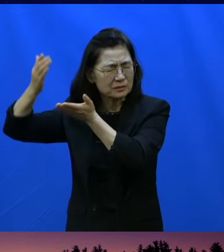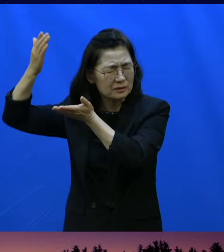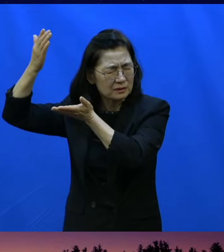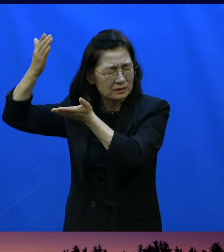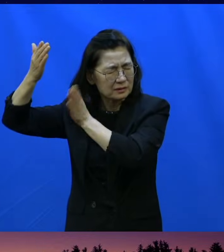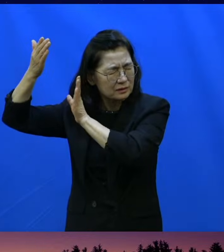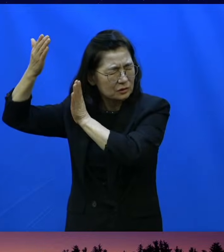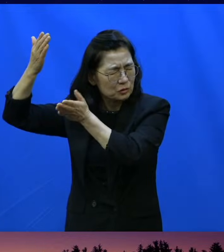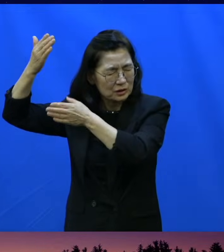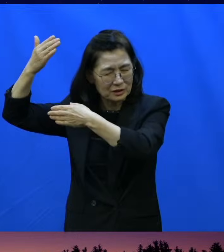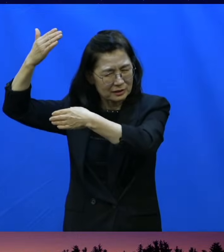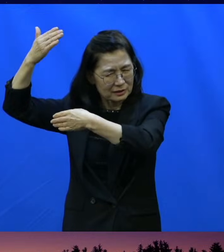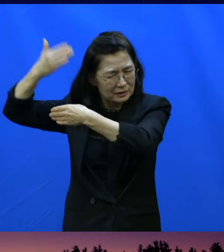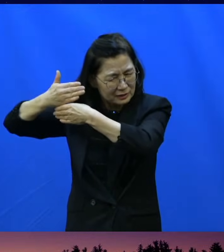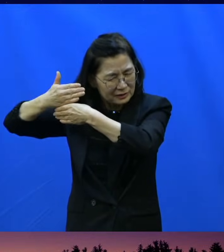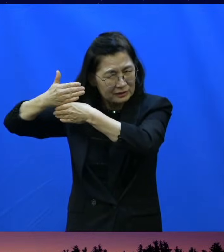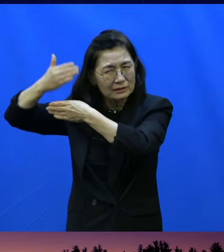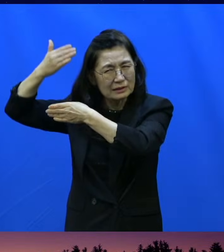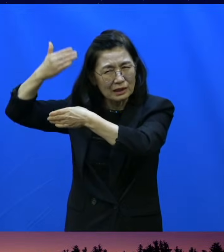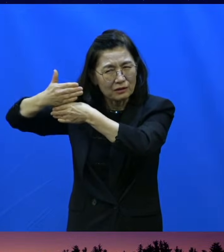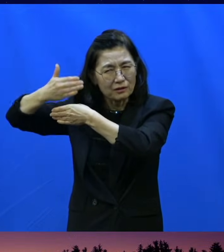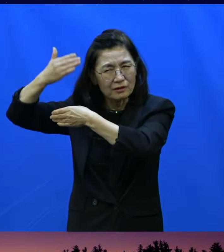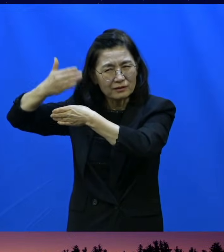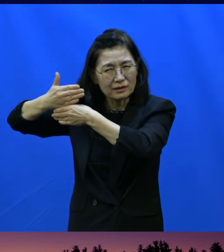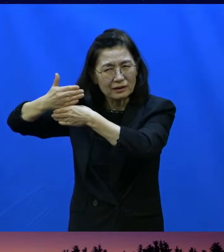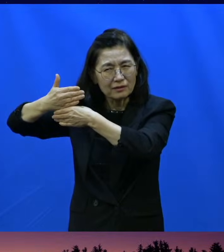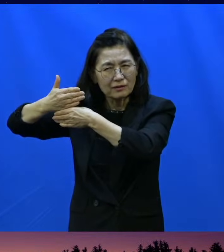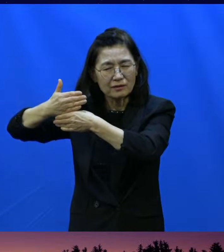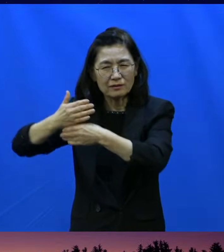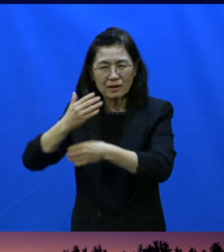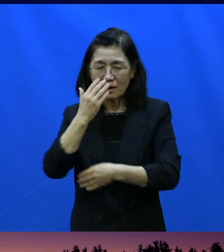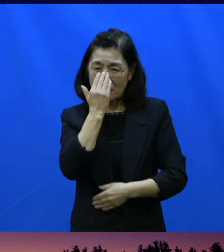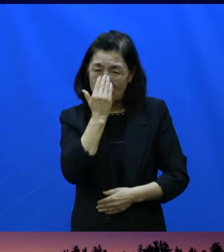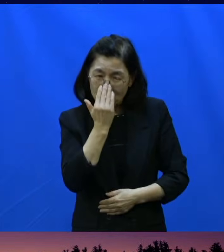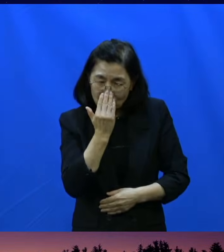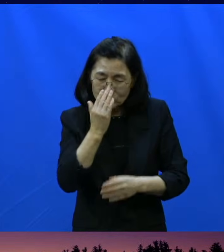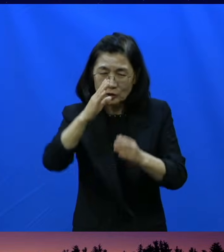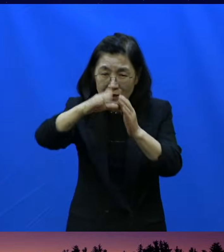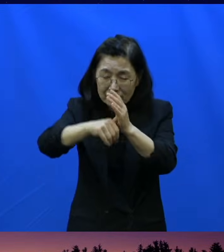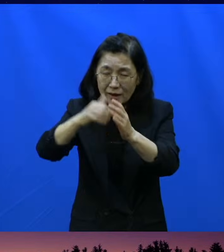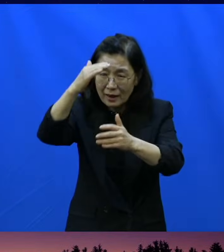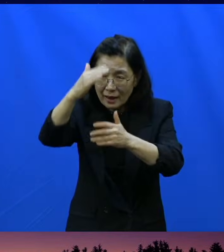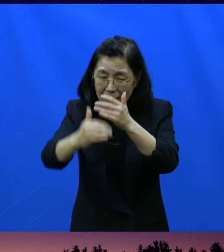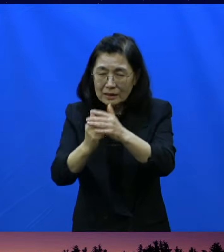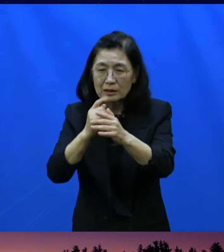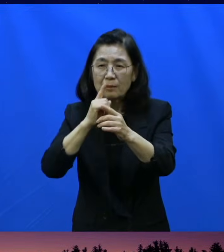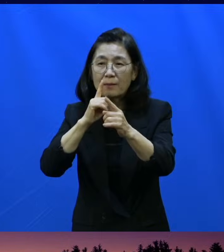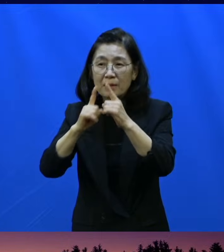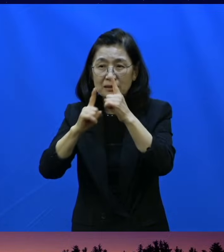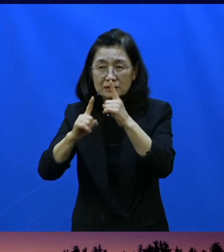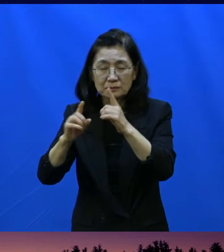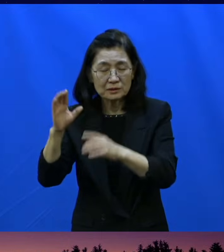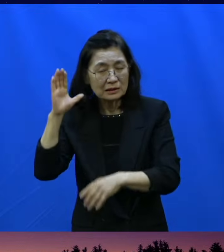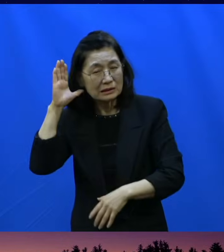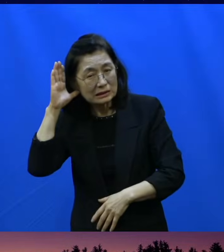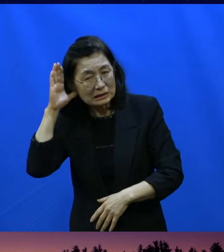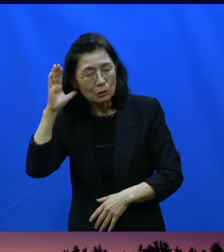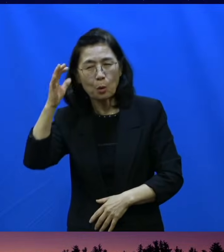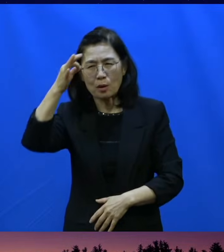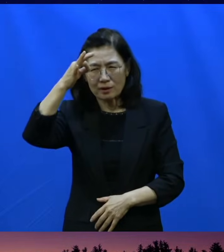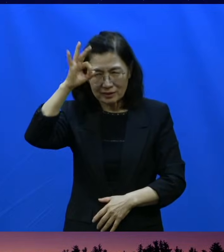들어도 다 지나가 버려요. 은혜가 안 되는 거지. 안 들어와요. 안 들어와. 야,